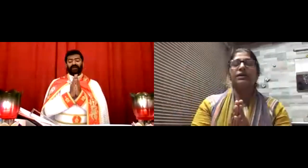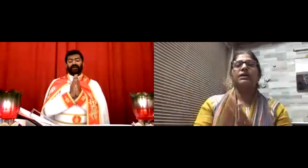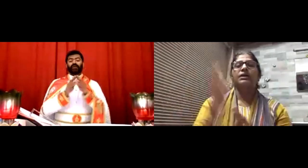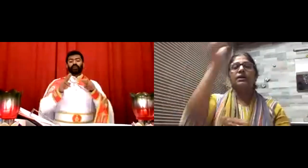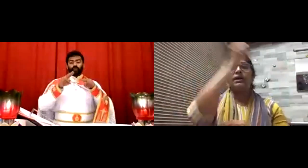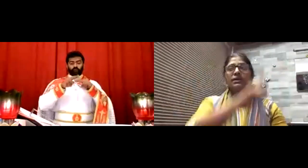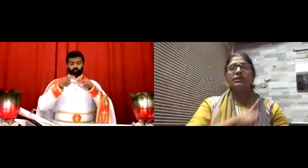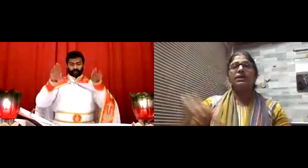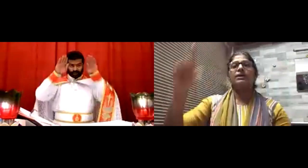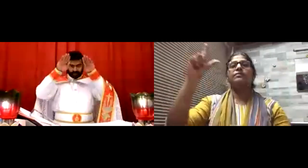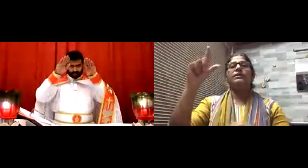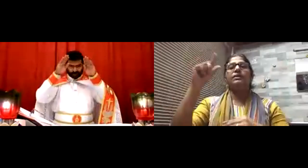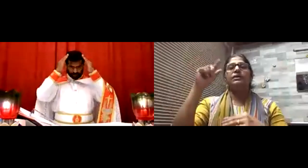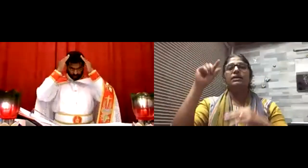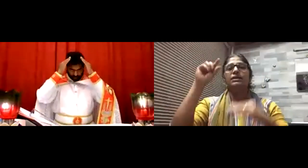ആമേൻ.